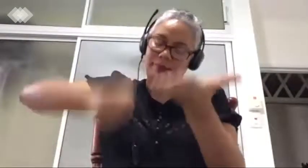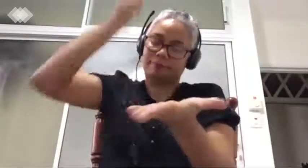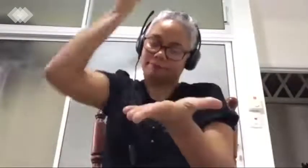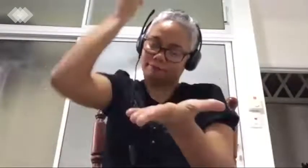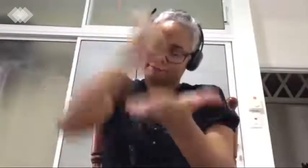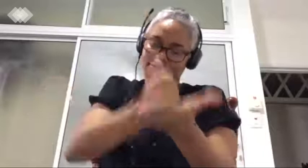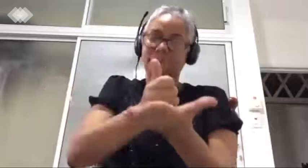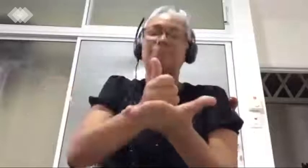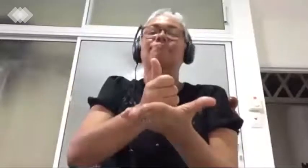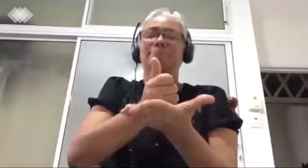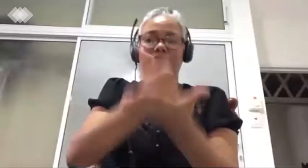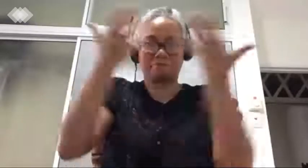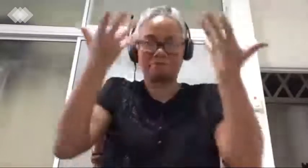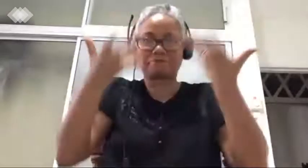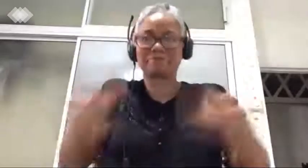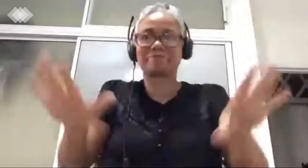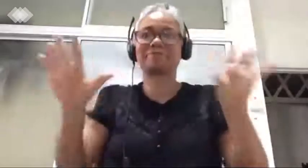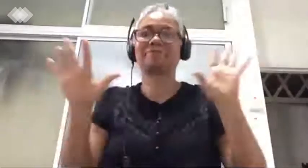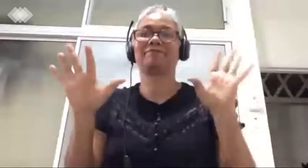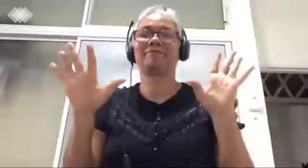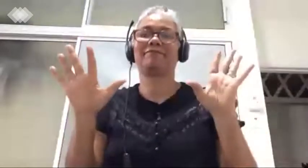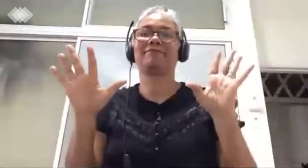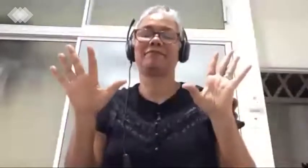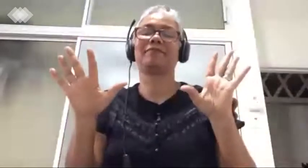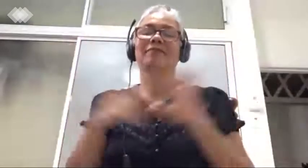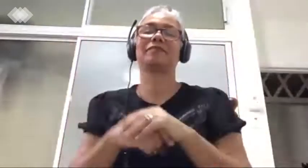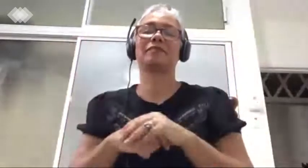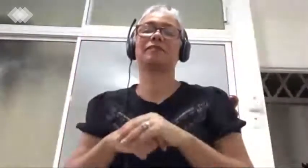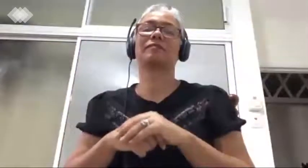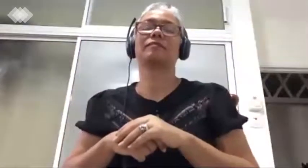y consta específicamente de